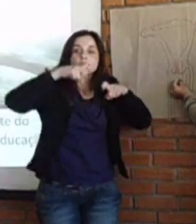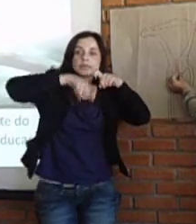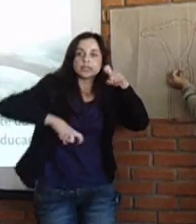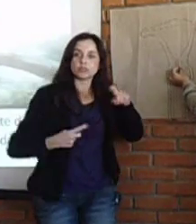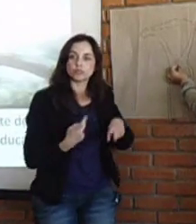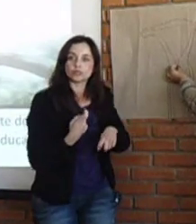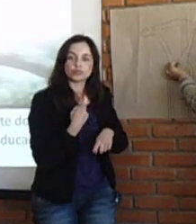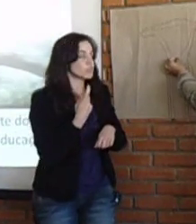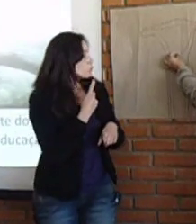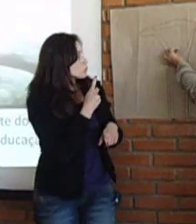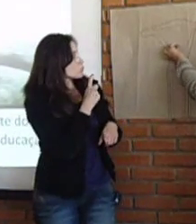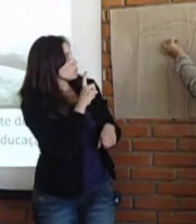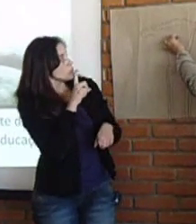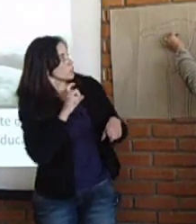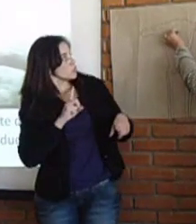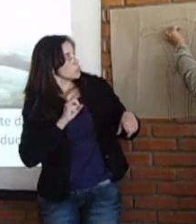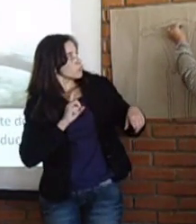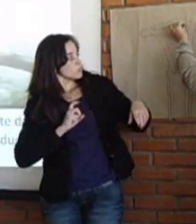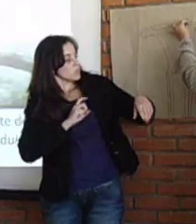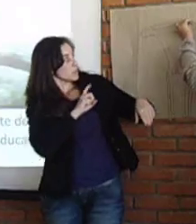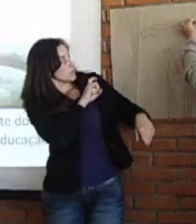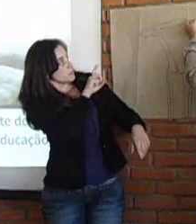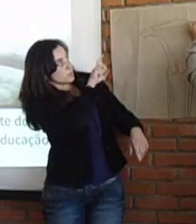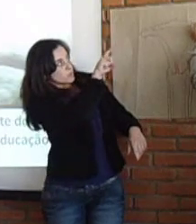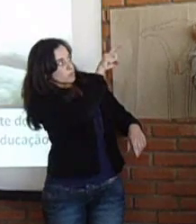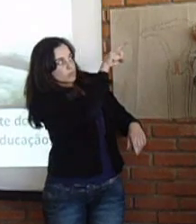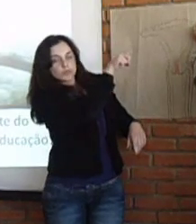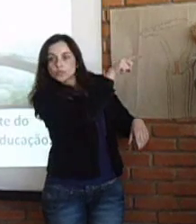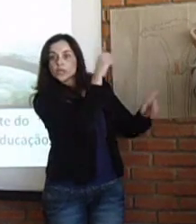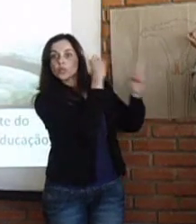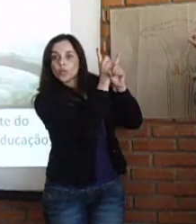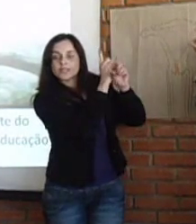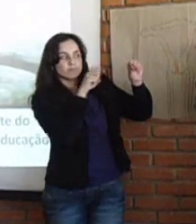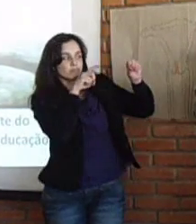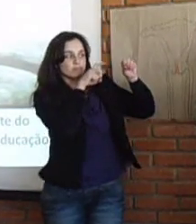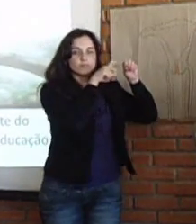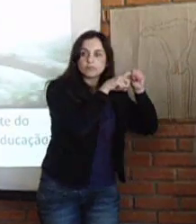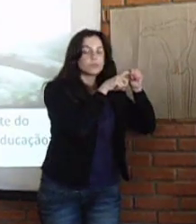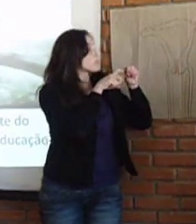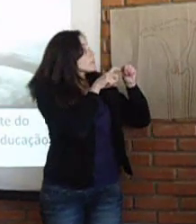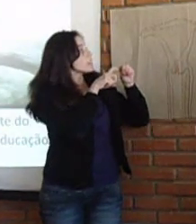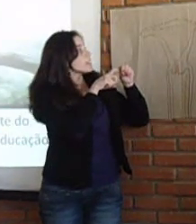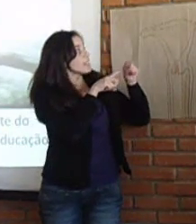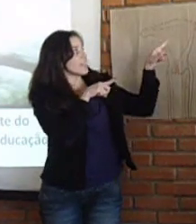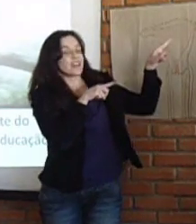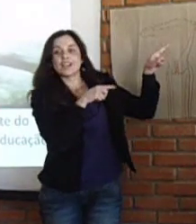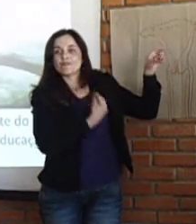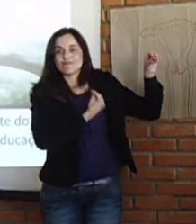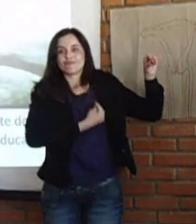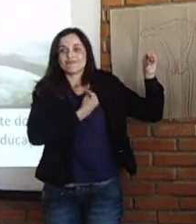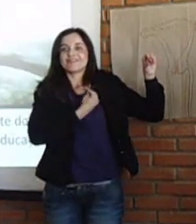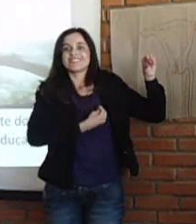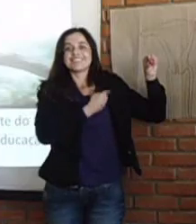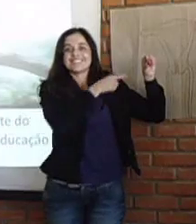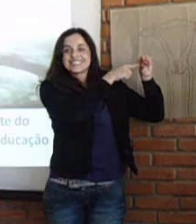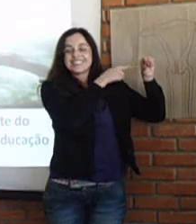vagina, passando pelo útero, e encontrar com o óvulo, esse óvulo vai ficar